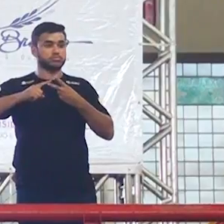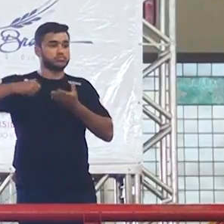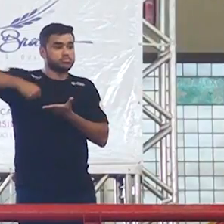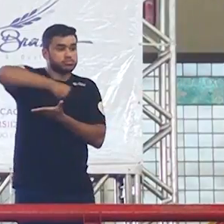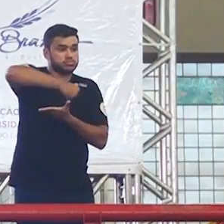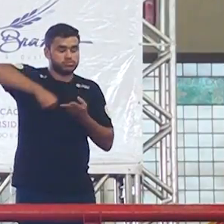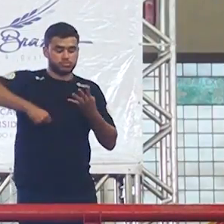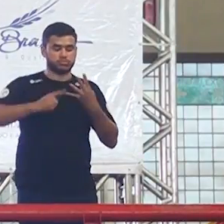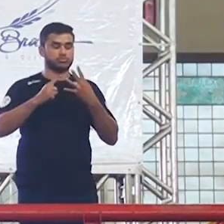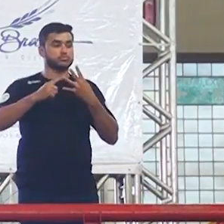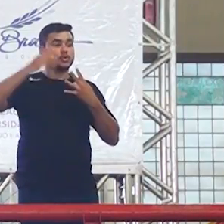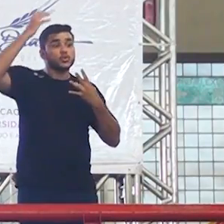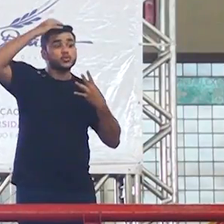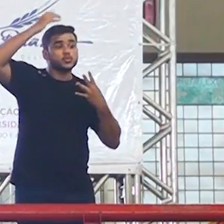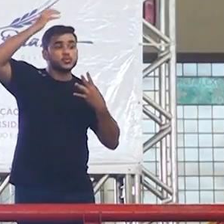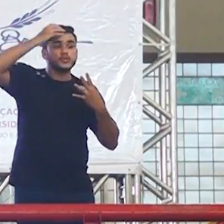engomar,